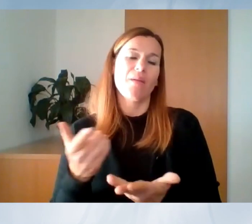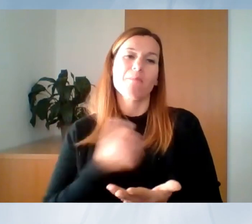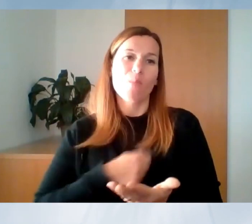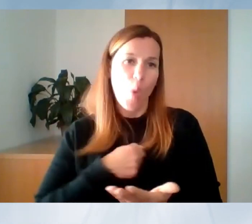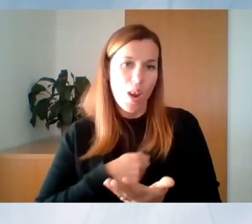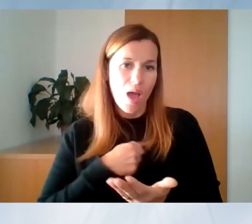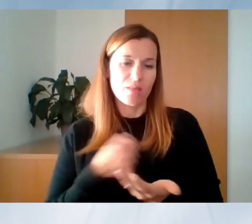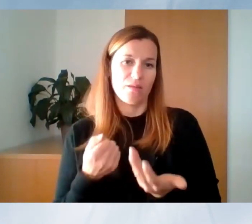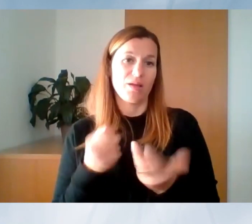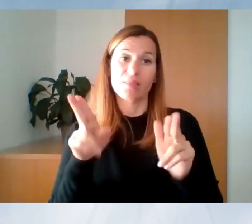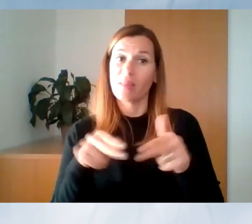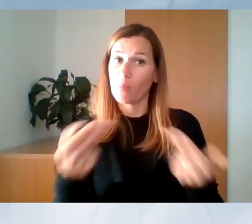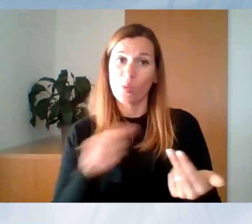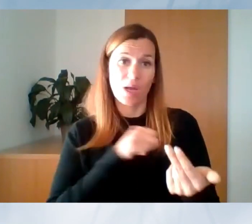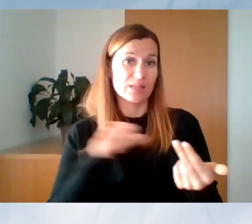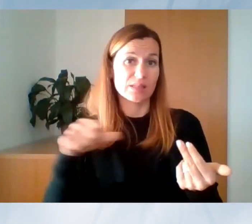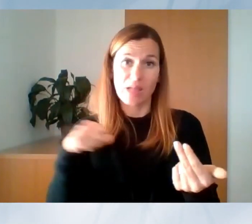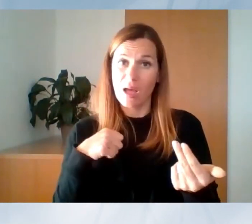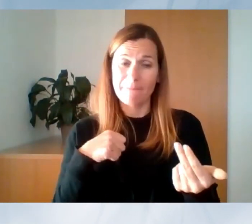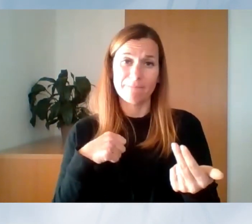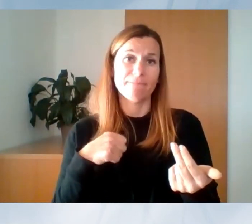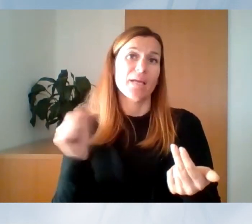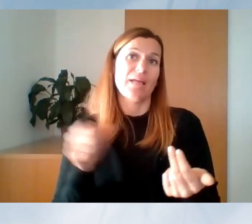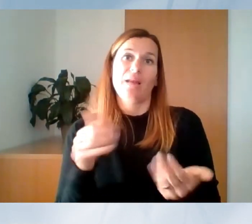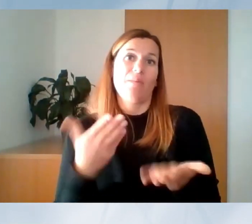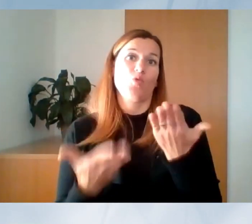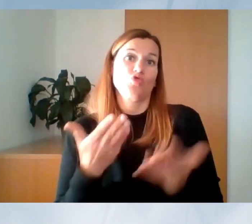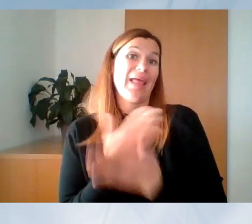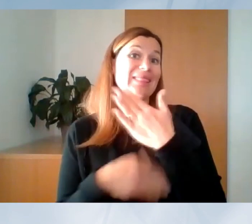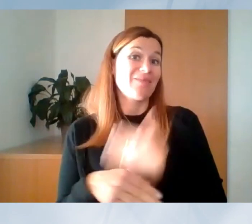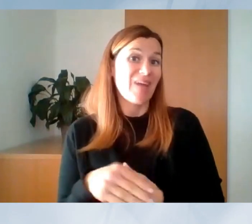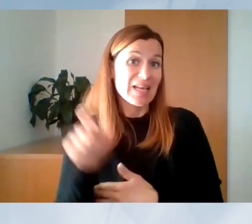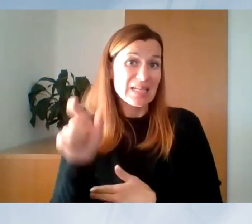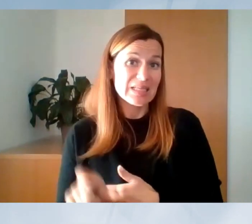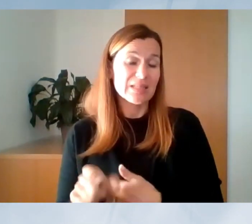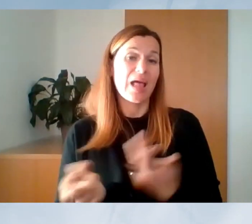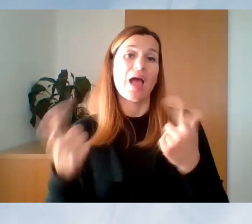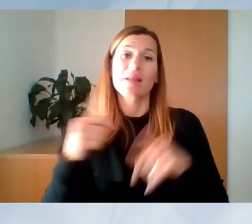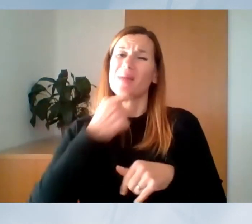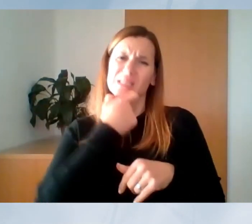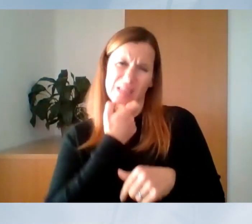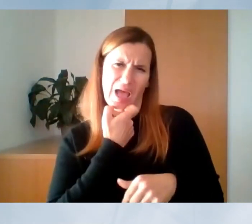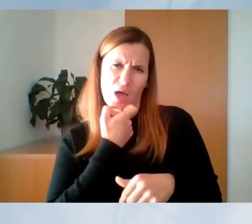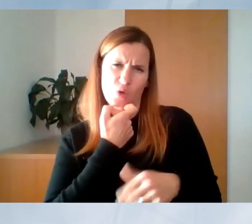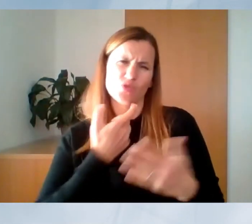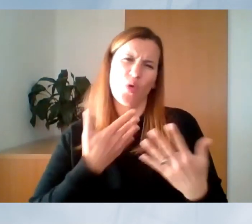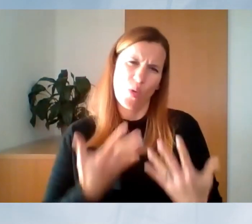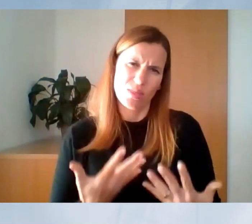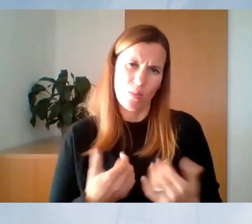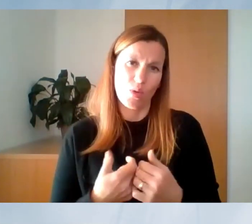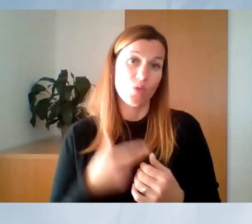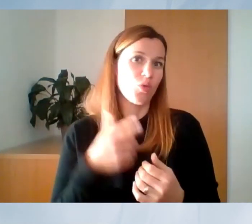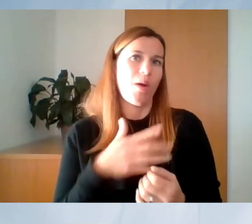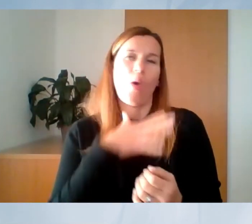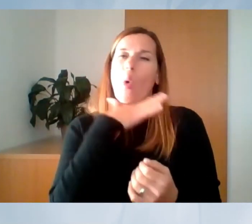bolan, pa ne more sam, ker je invaliden ali pa ker je starostno onemogel. To